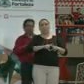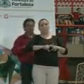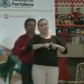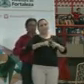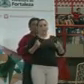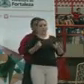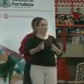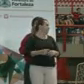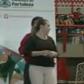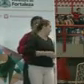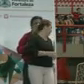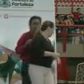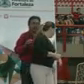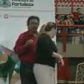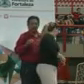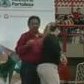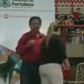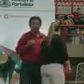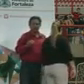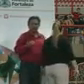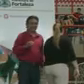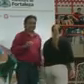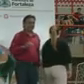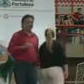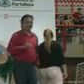aplicativo por não